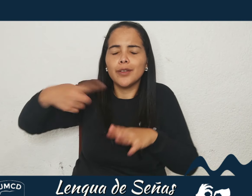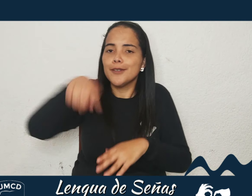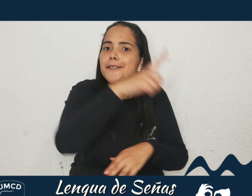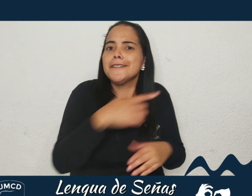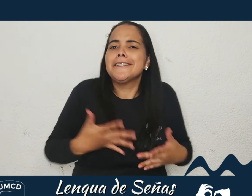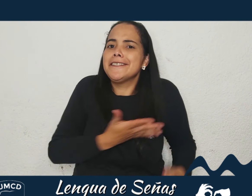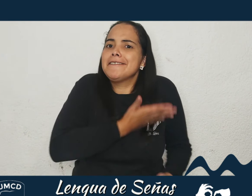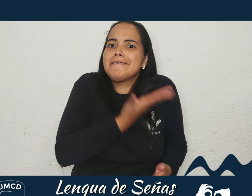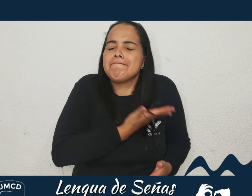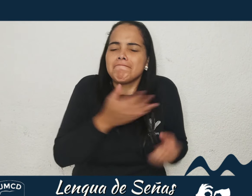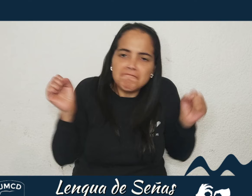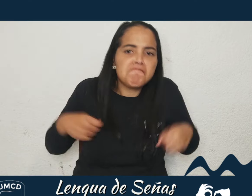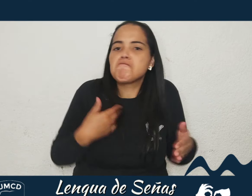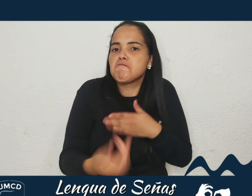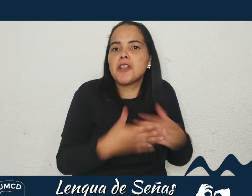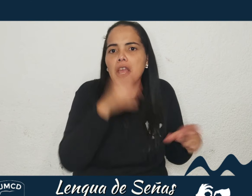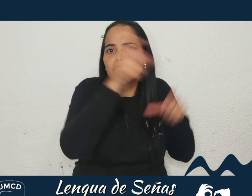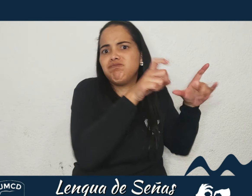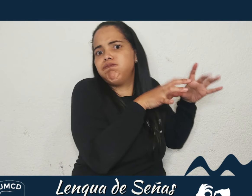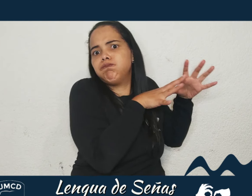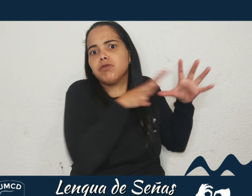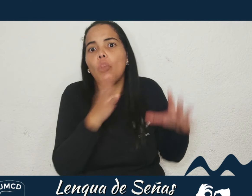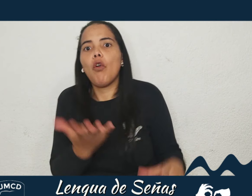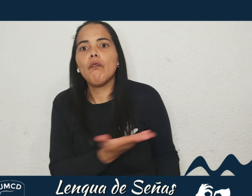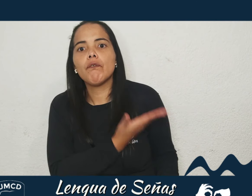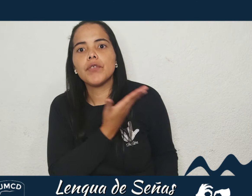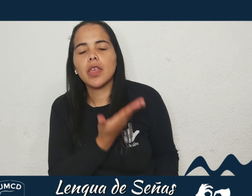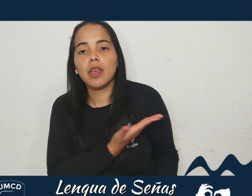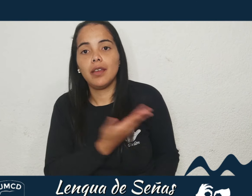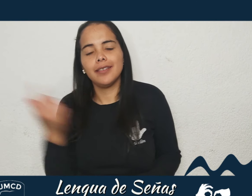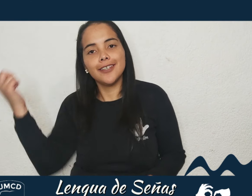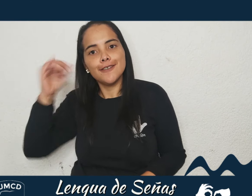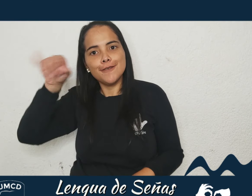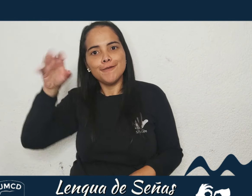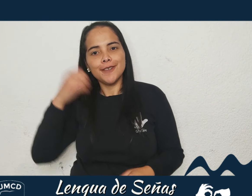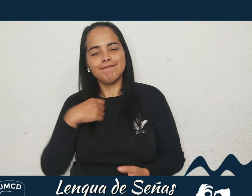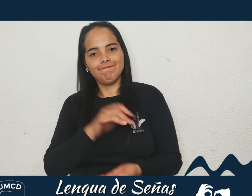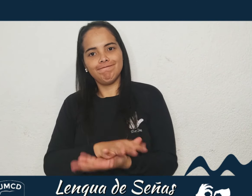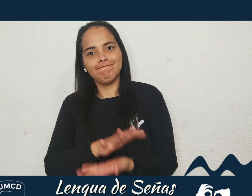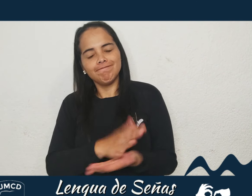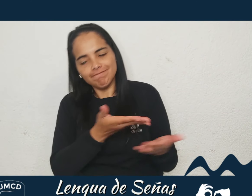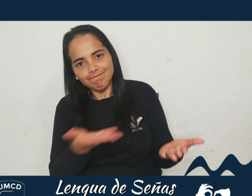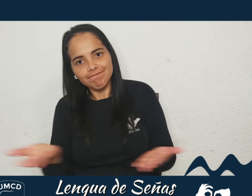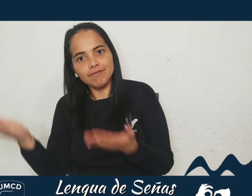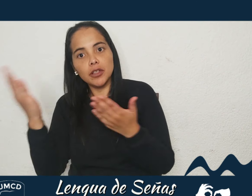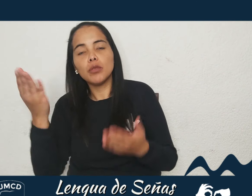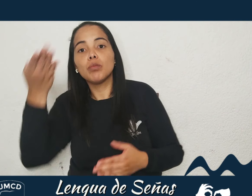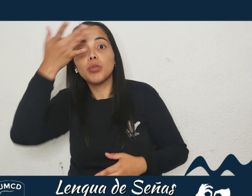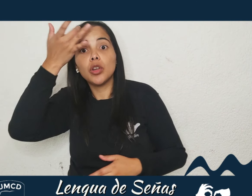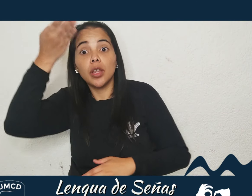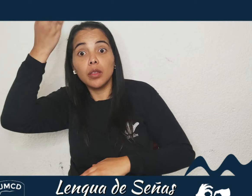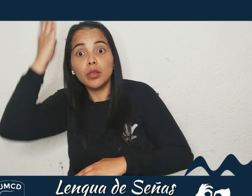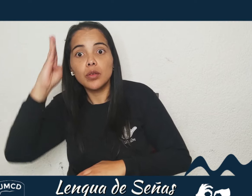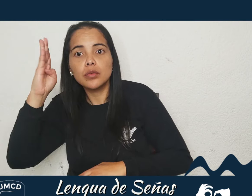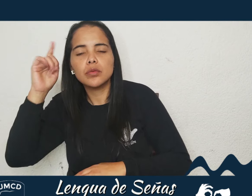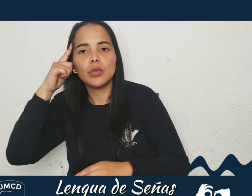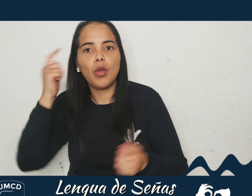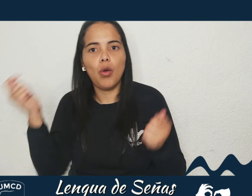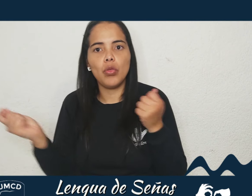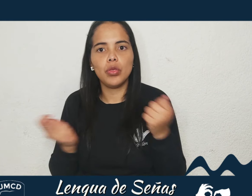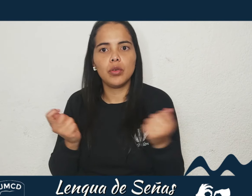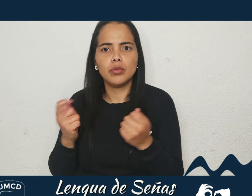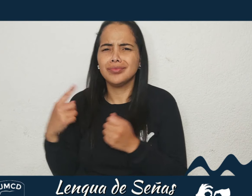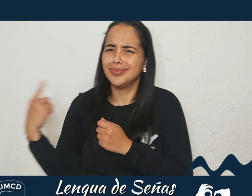más tranquilidad y sabiendo de que así como Dios había venido prometiendo, la promesa se cumpliría porque